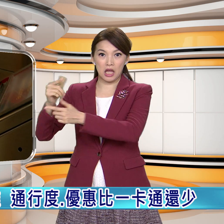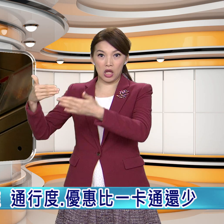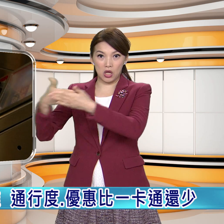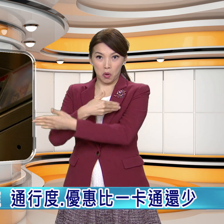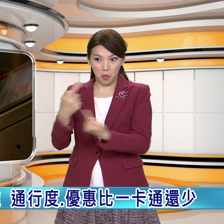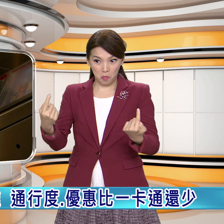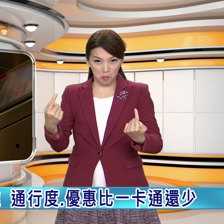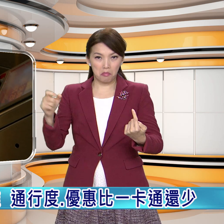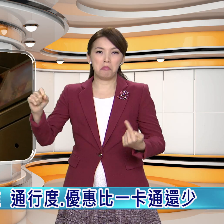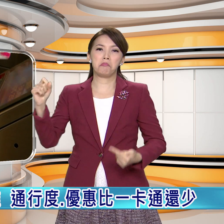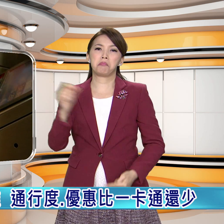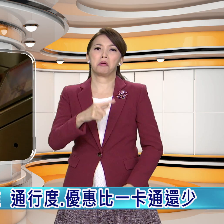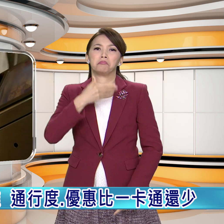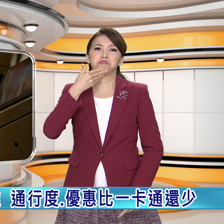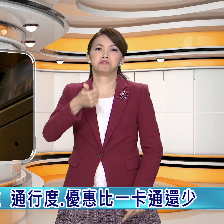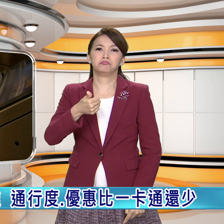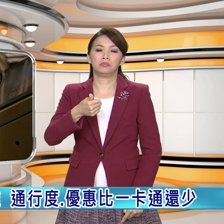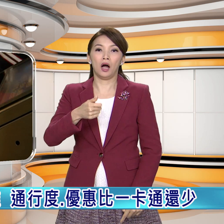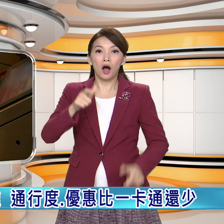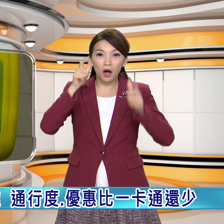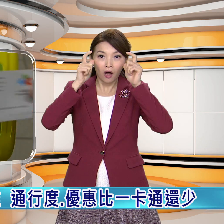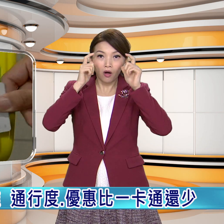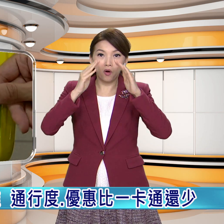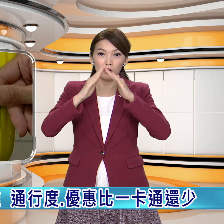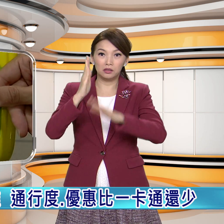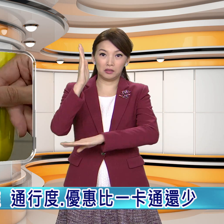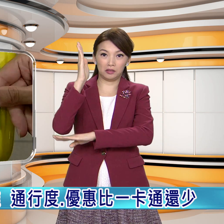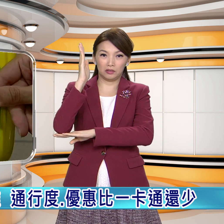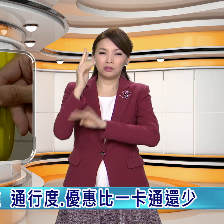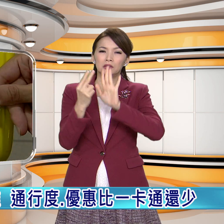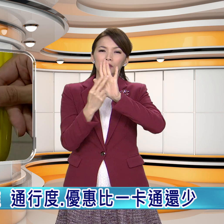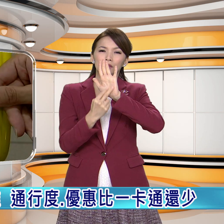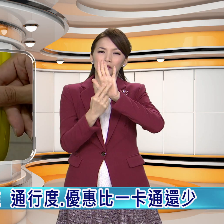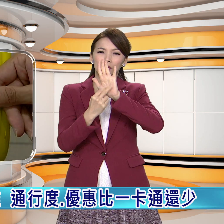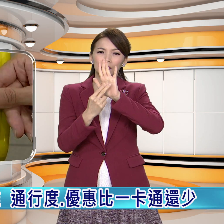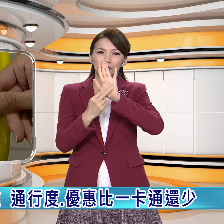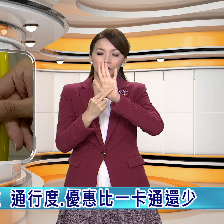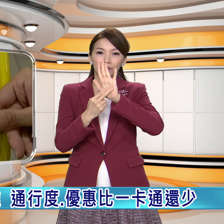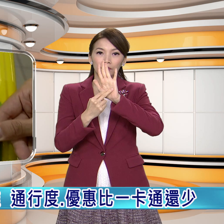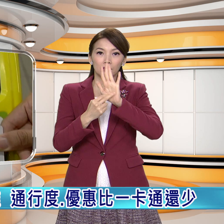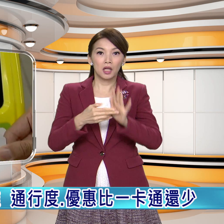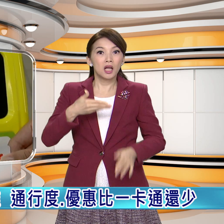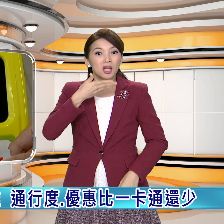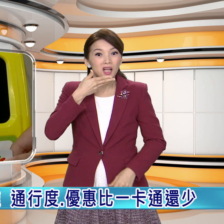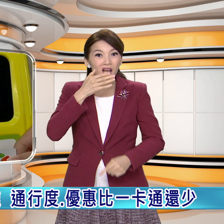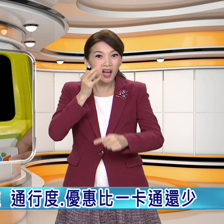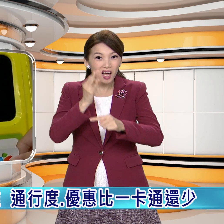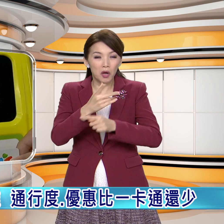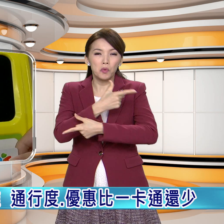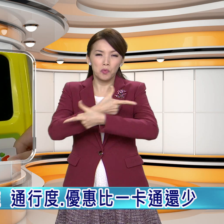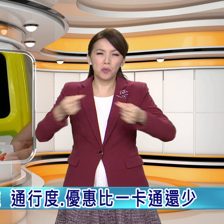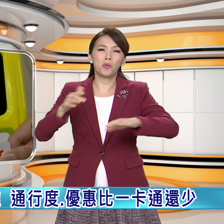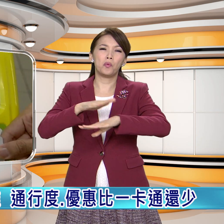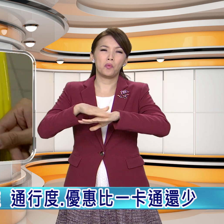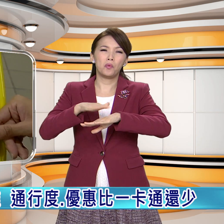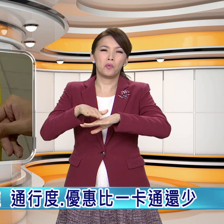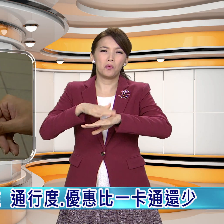少。高雄市政府澄清会同步开放优惠，只是悠游卡公